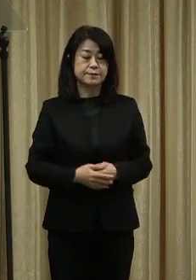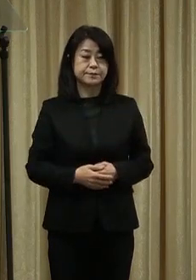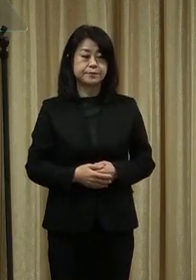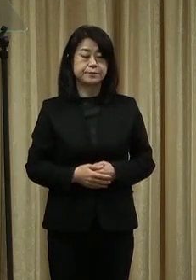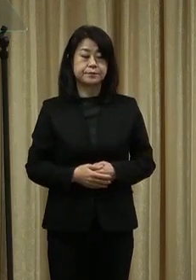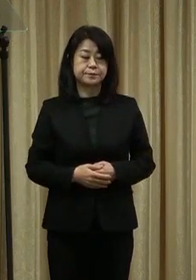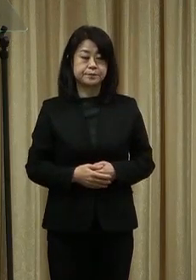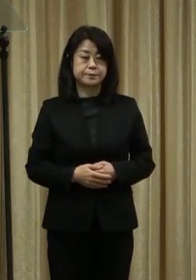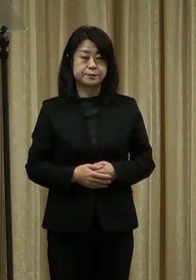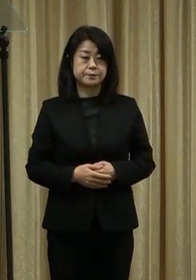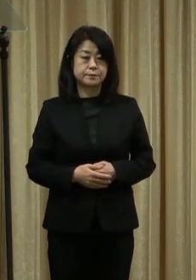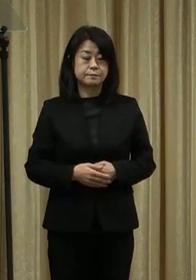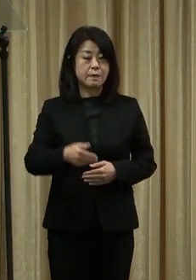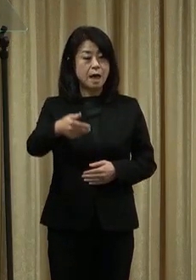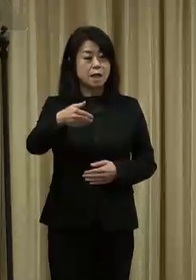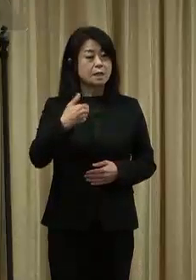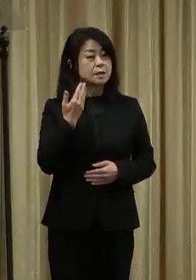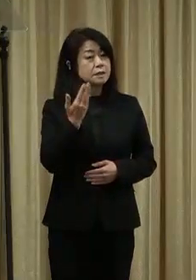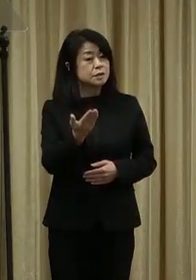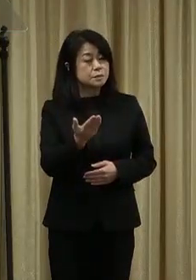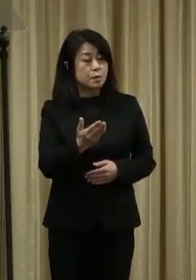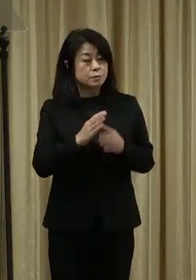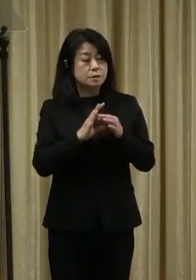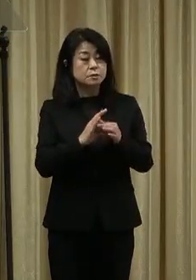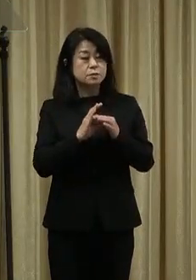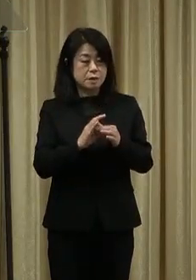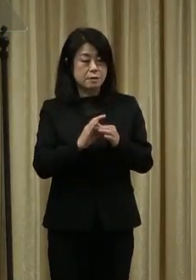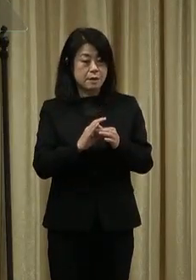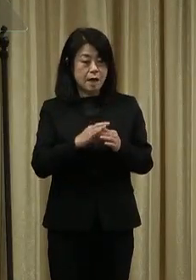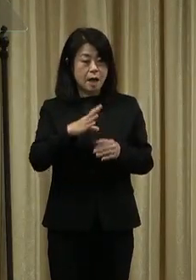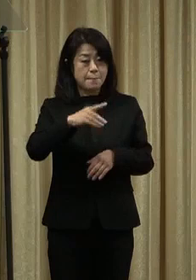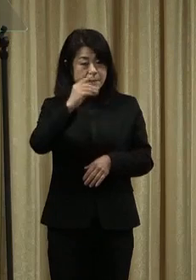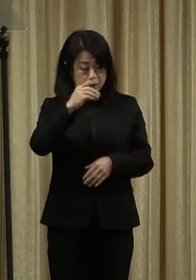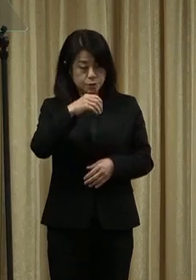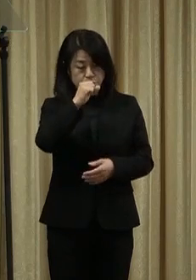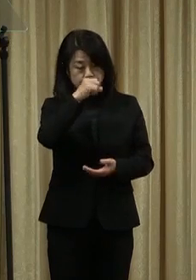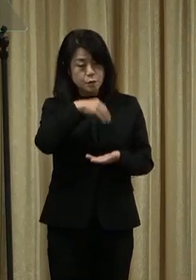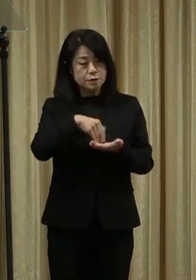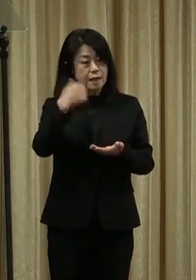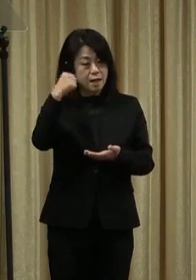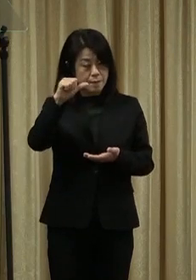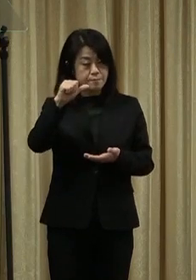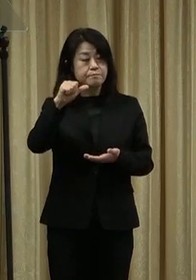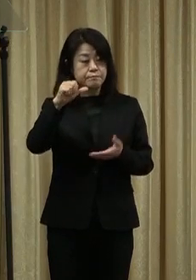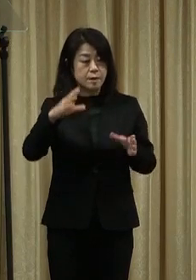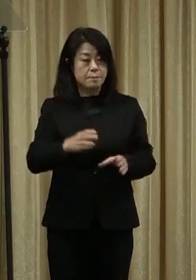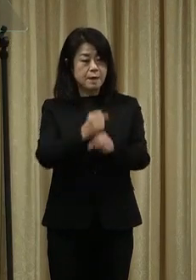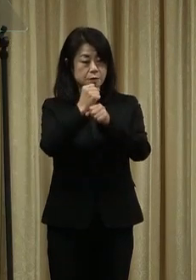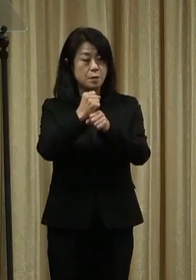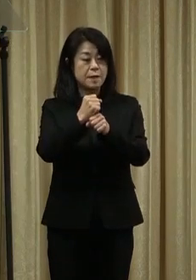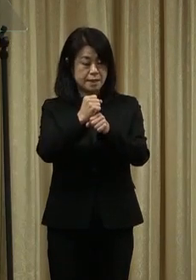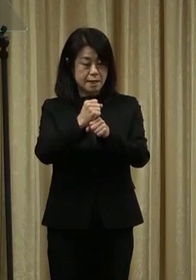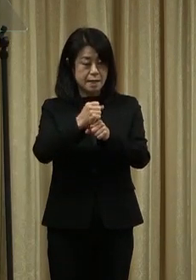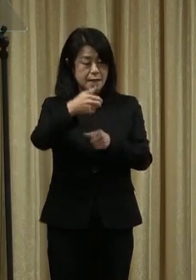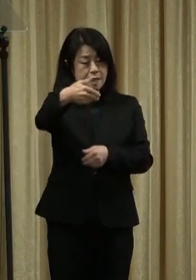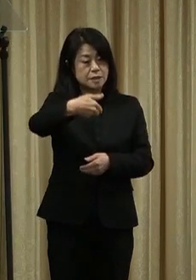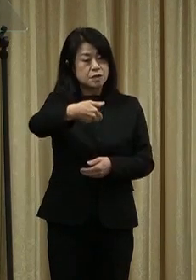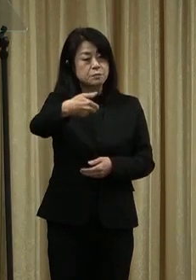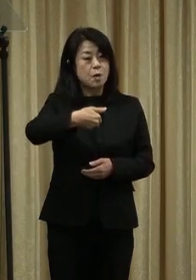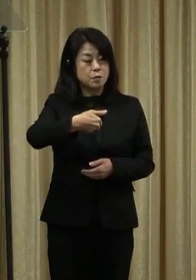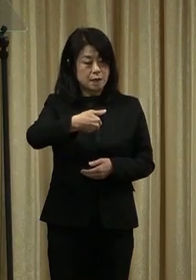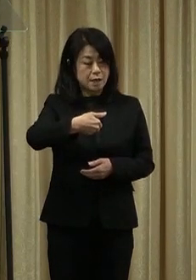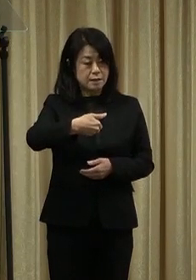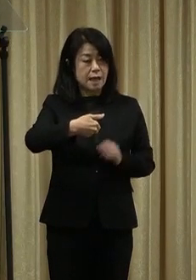ただきます。なお質問についてなんですけれども、まず予算案について一括してご質問をお受けして、